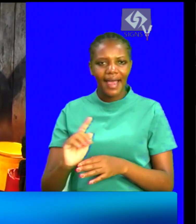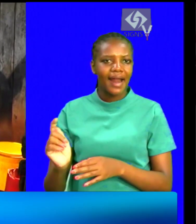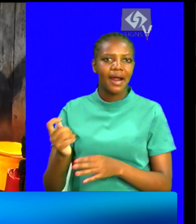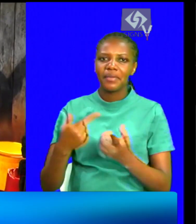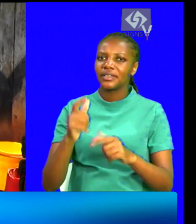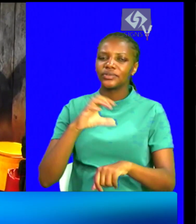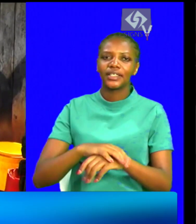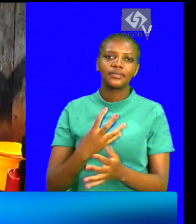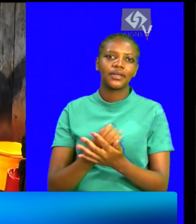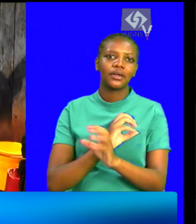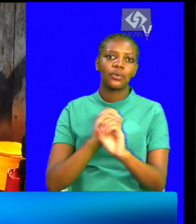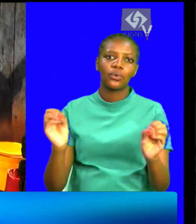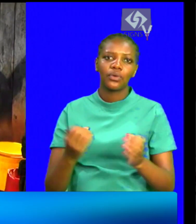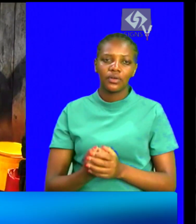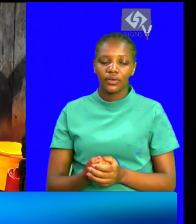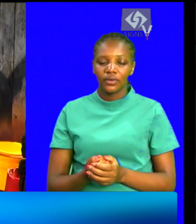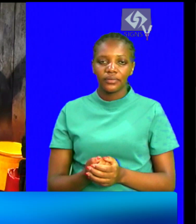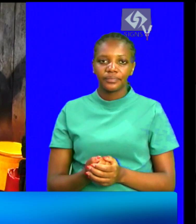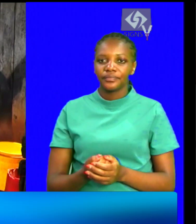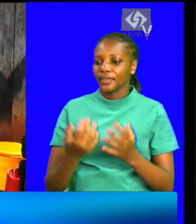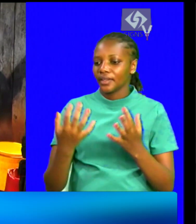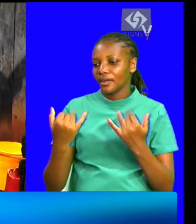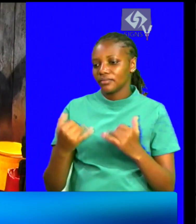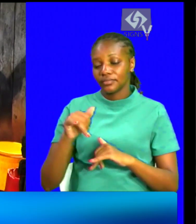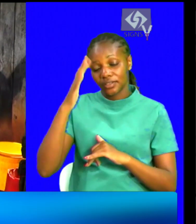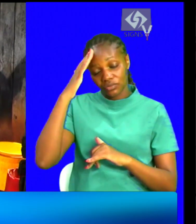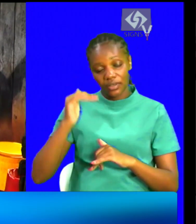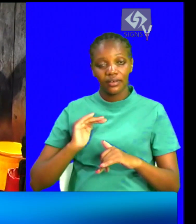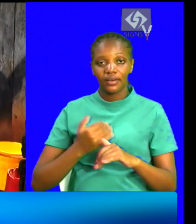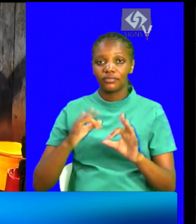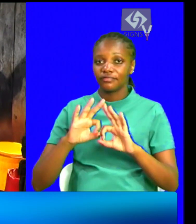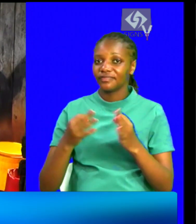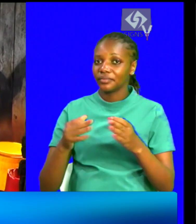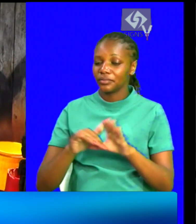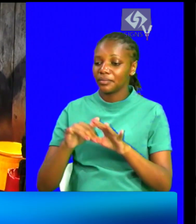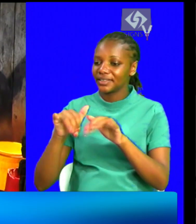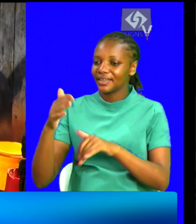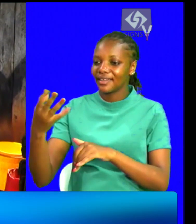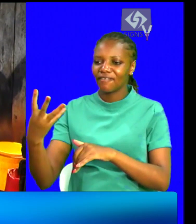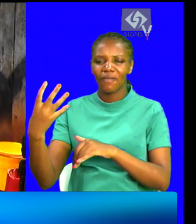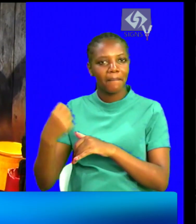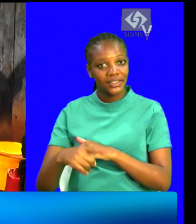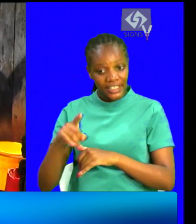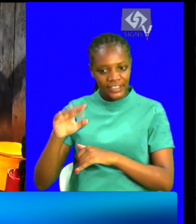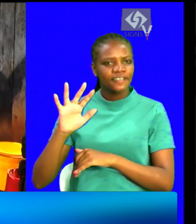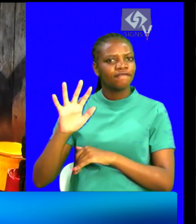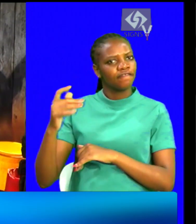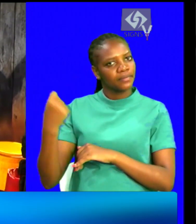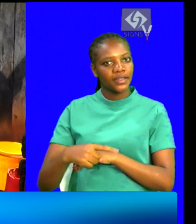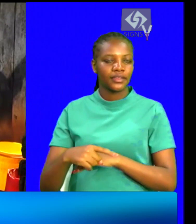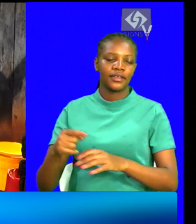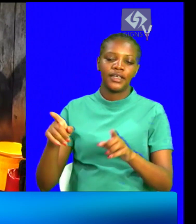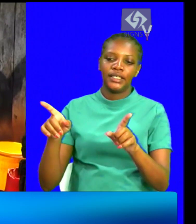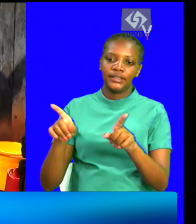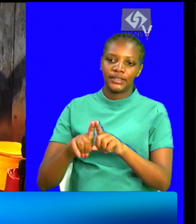Sande ikiwa imefuatana. Na hakuna pesa. Unaona anakaa miezi minne huko. Huyu ni